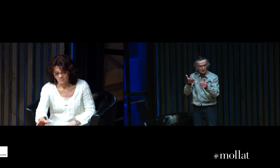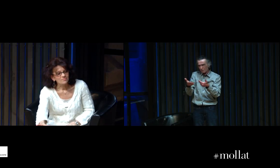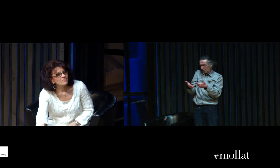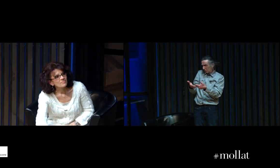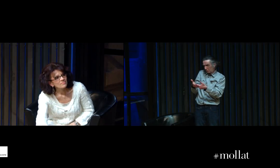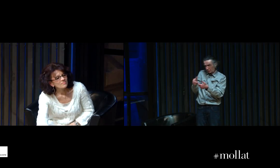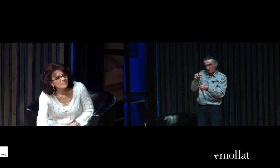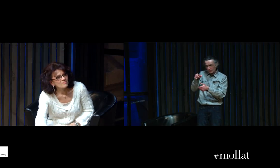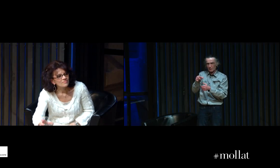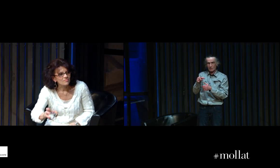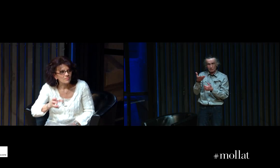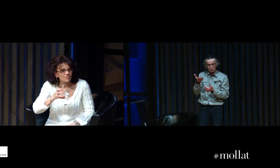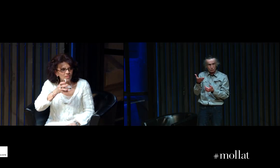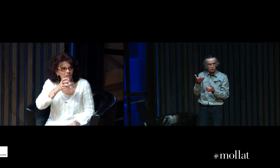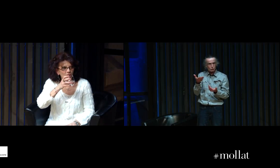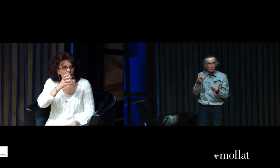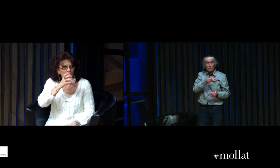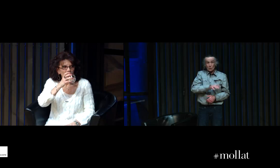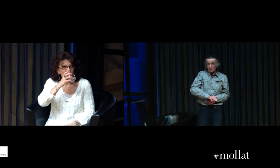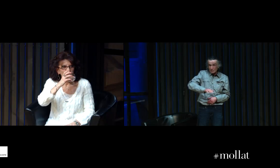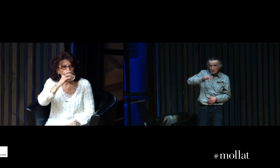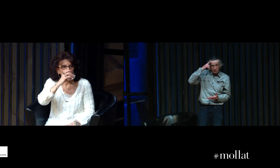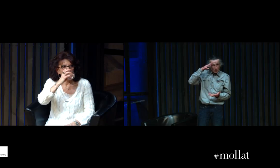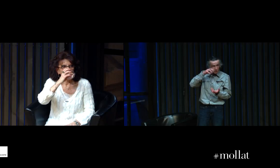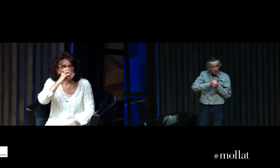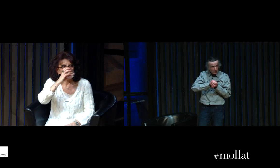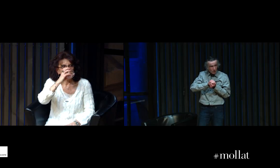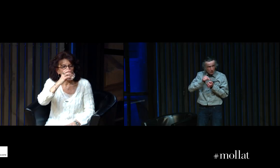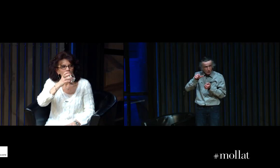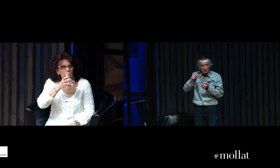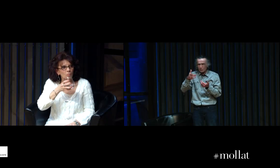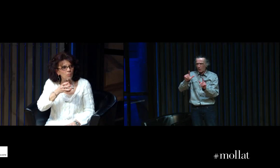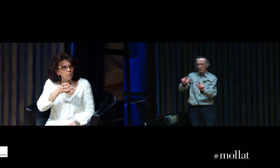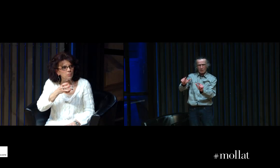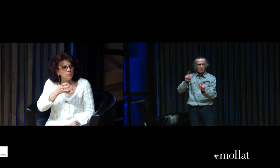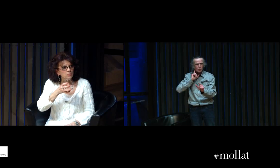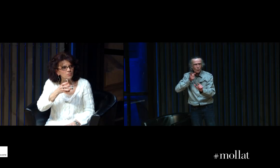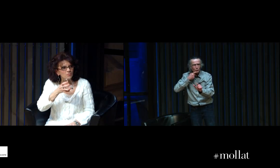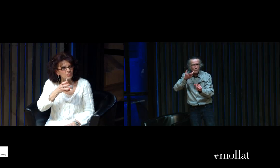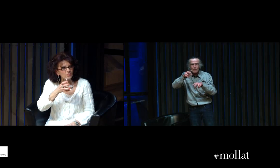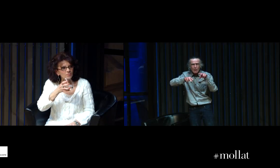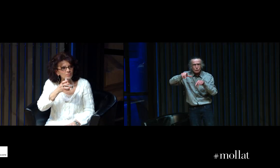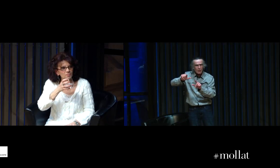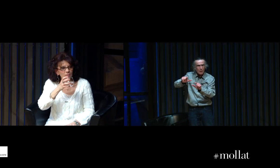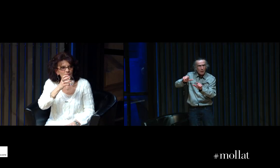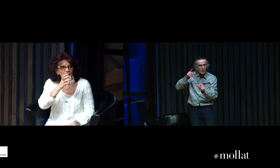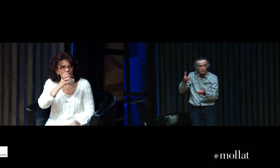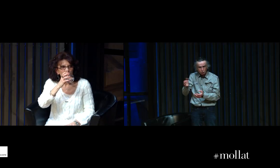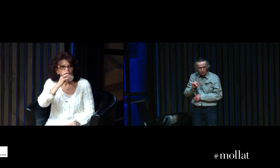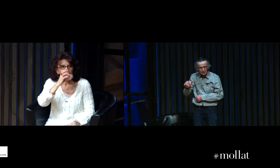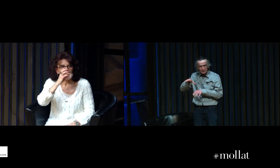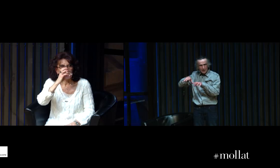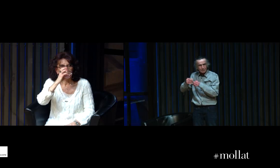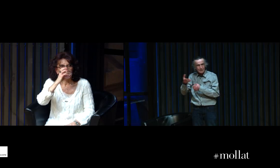Donc, son grand-père était sourd. Il connaissait une famille de sourds, mais lui n'en a jamais